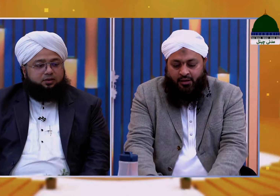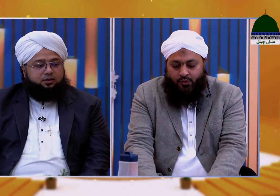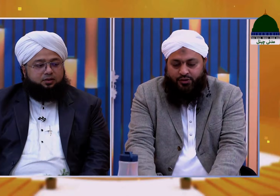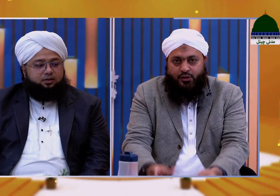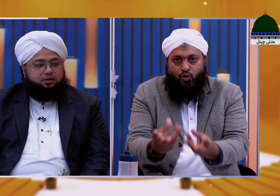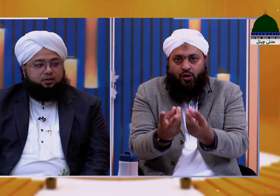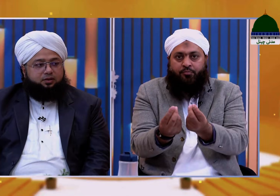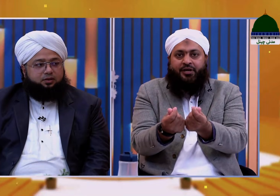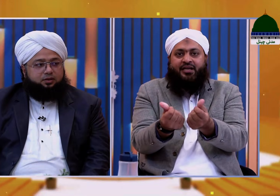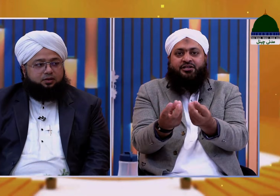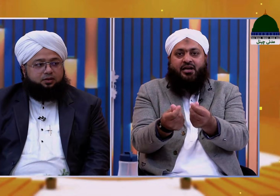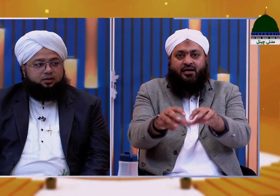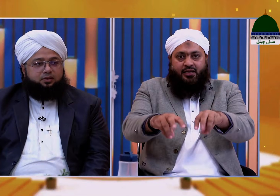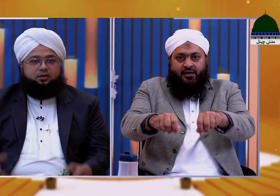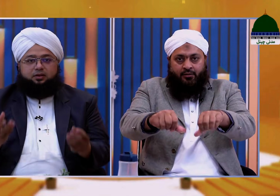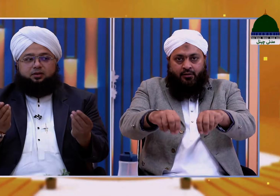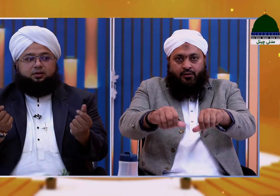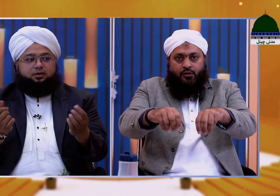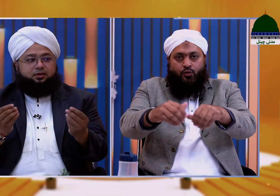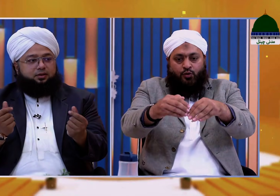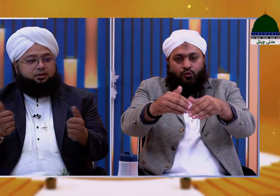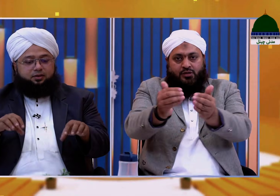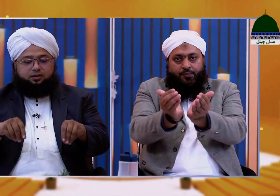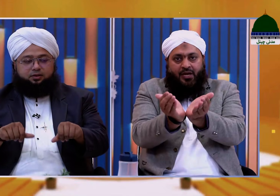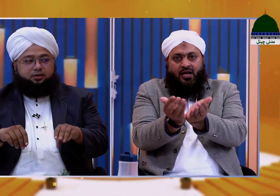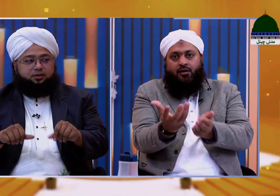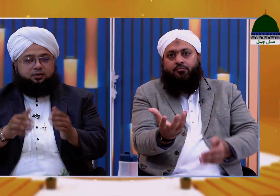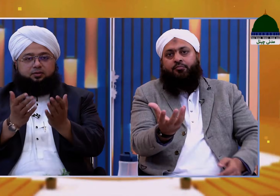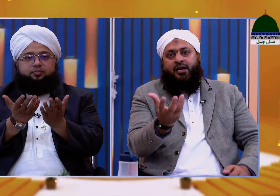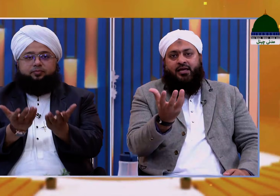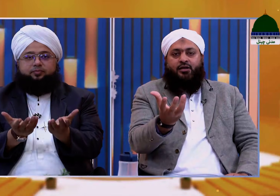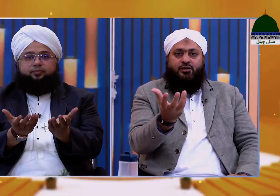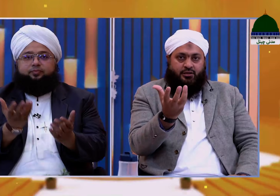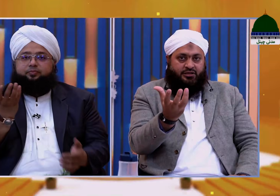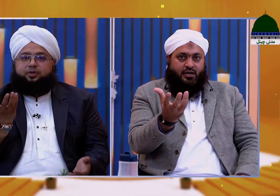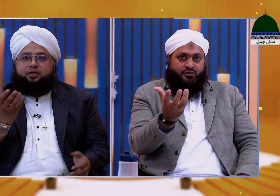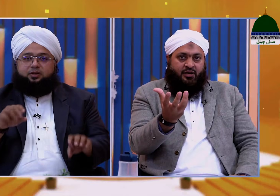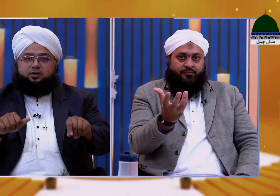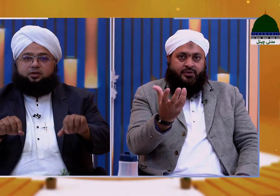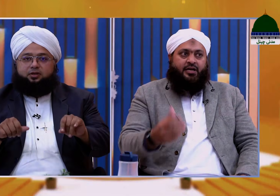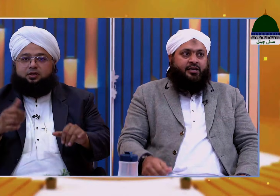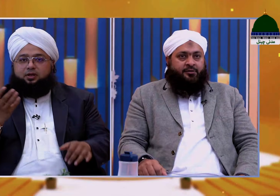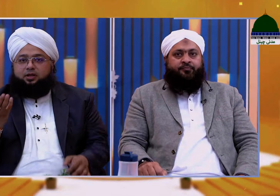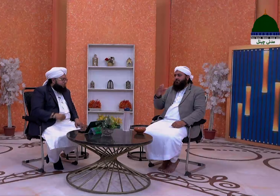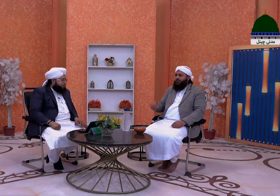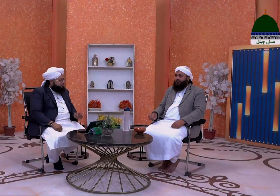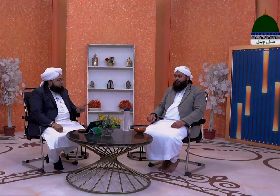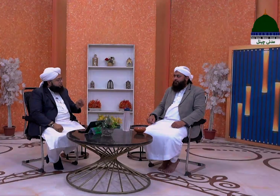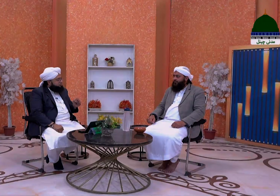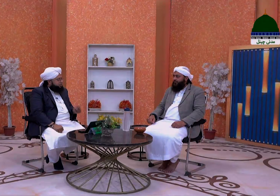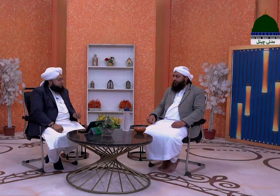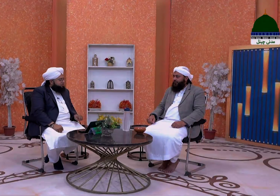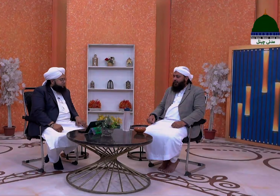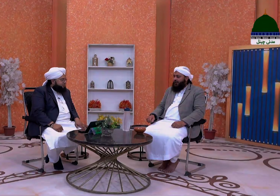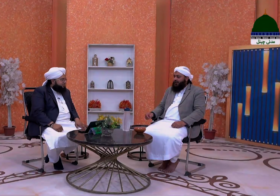کا، تو اسی کو ہم مٹی کا اشارہ کر کے تو یوں اس کا پیالہ بنا کے اشارہ اس کا کریں گے۔ اور یہ آپ نے